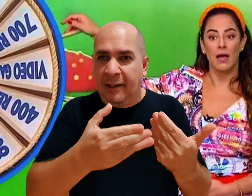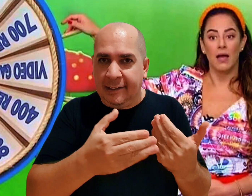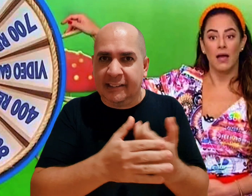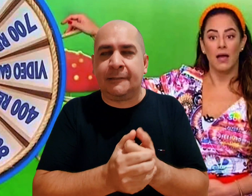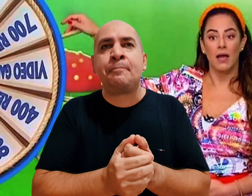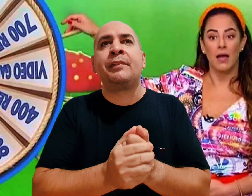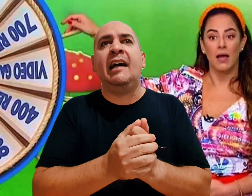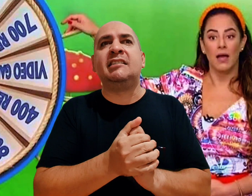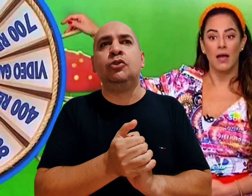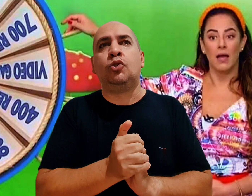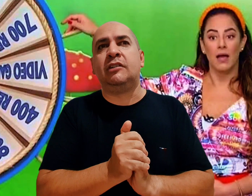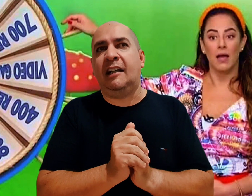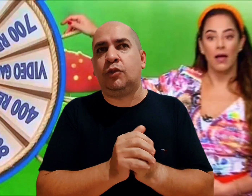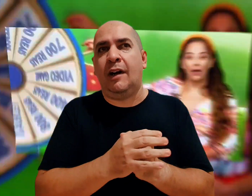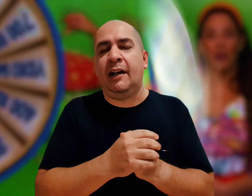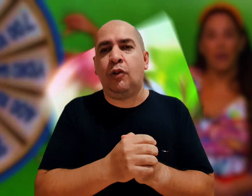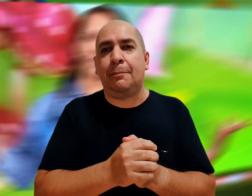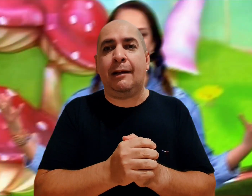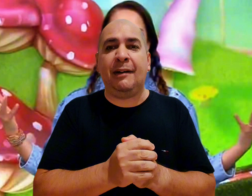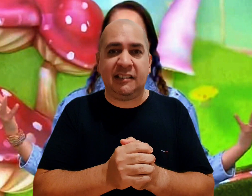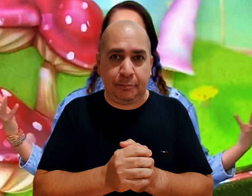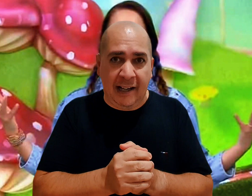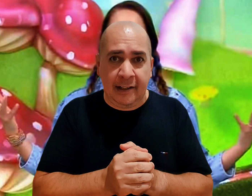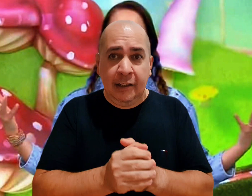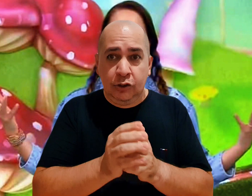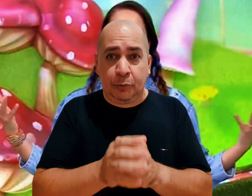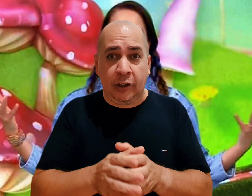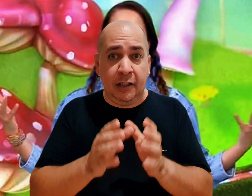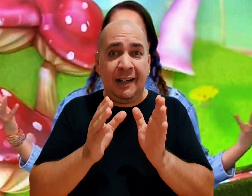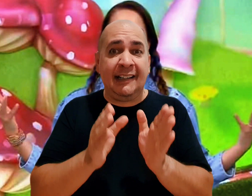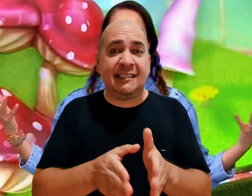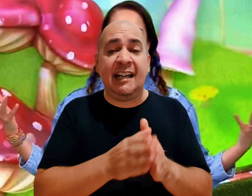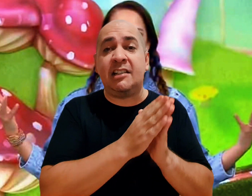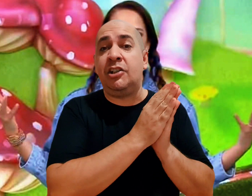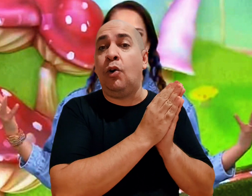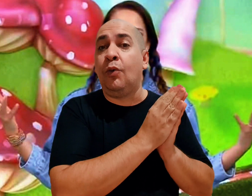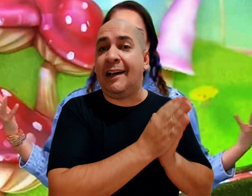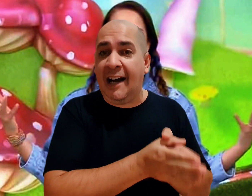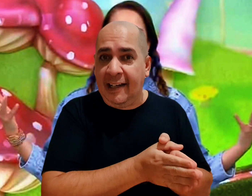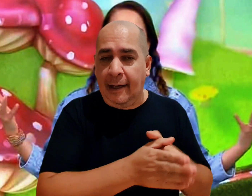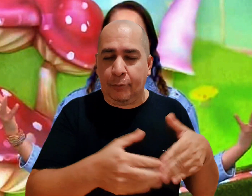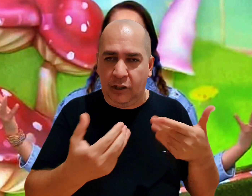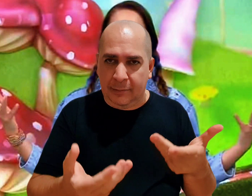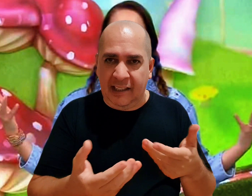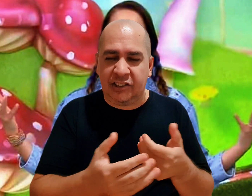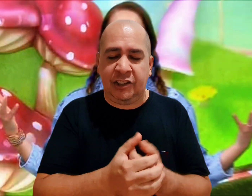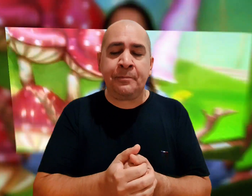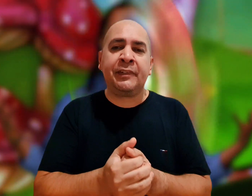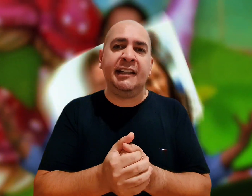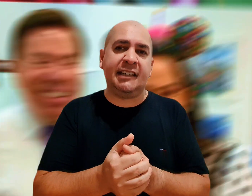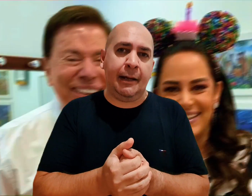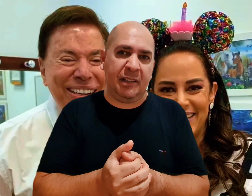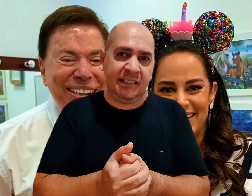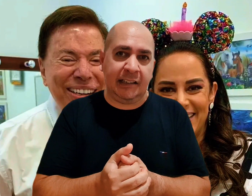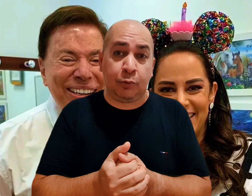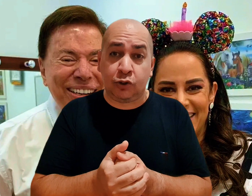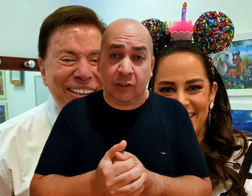apenas assinou o contrato com a Record para participar do programa acerte ou caia programa este que será apresentado por Tom